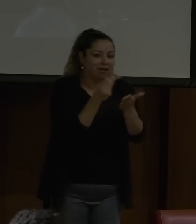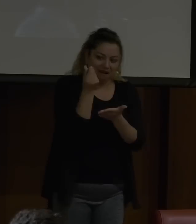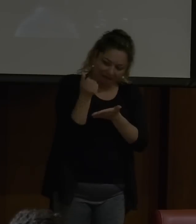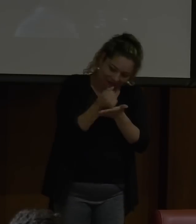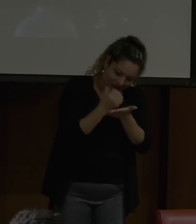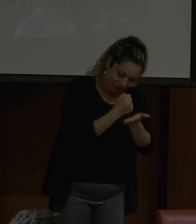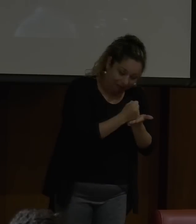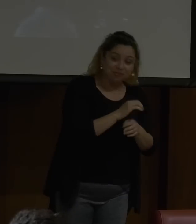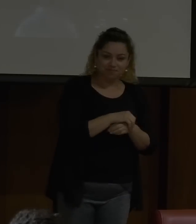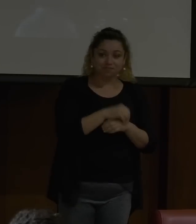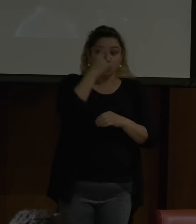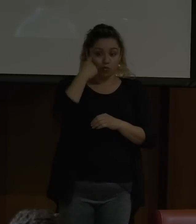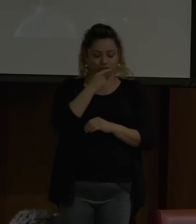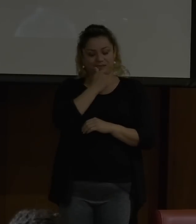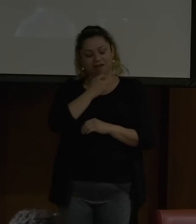Engracia,